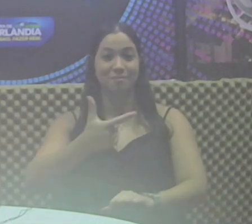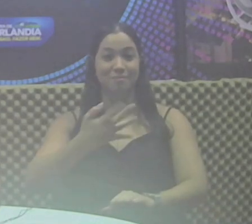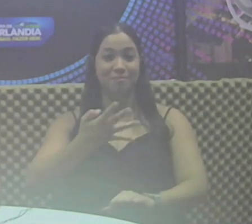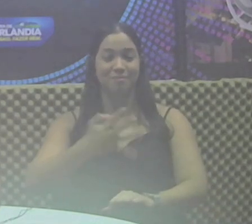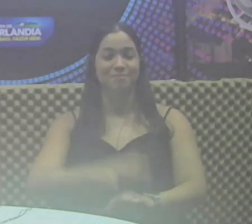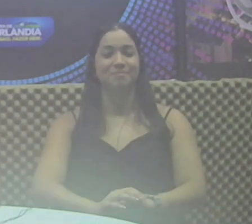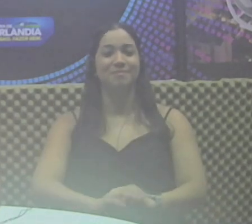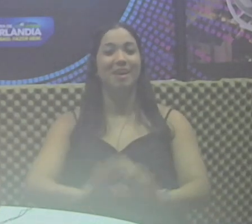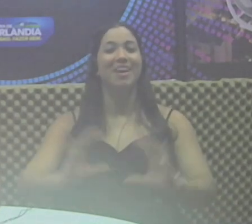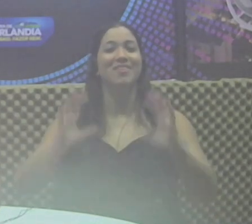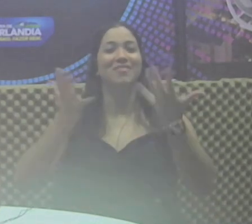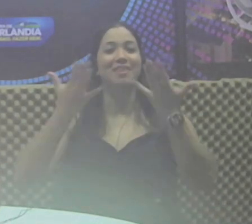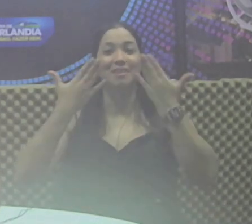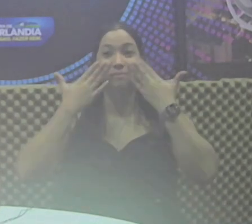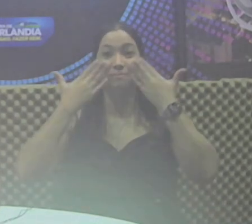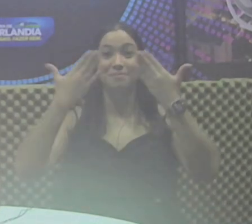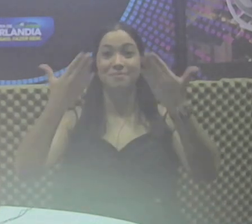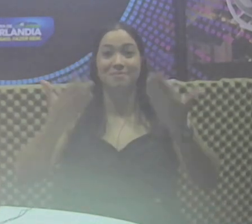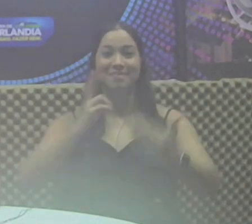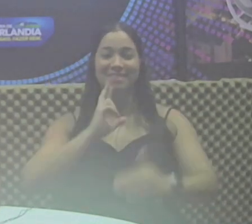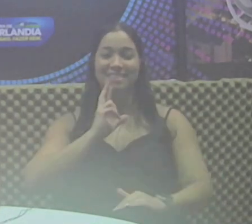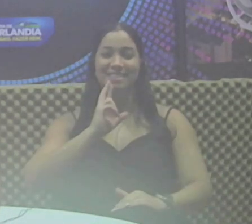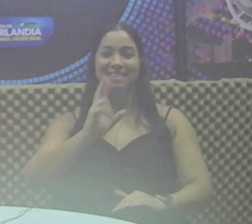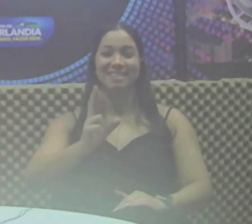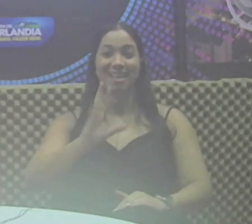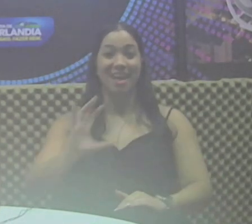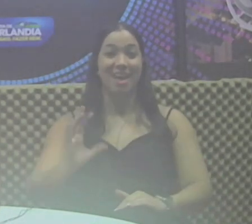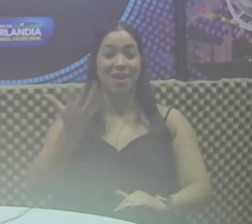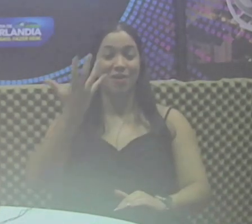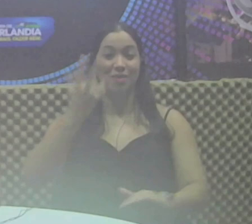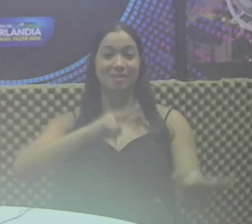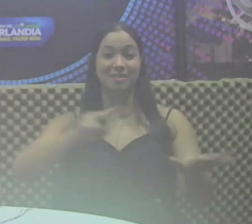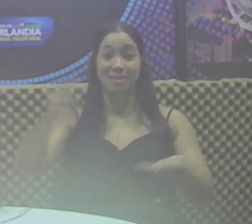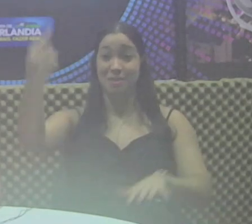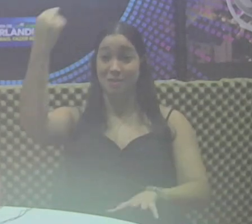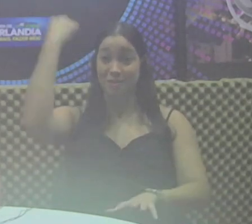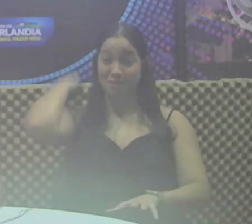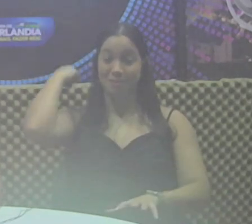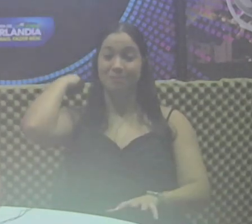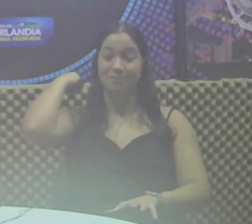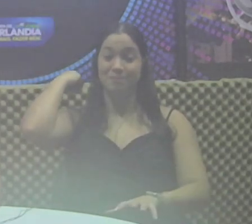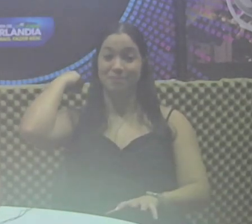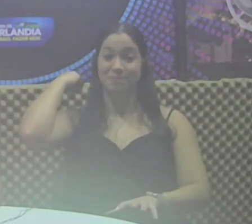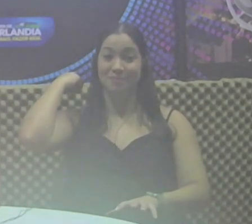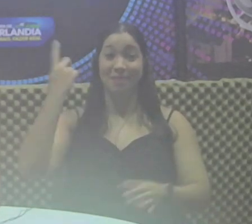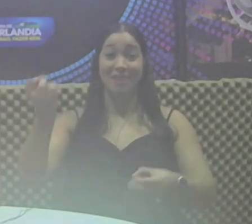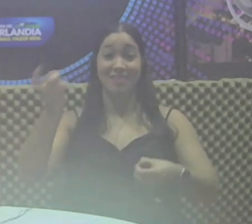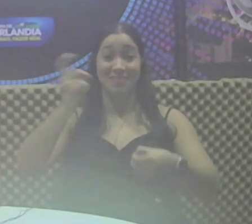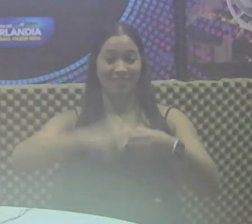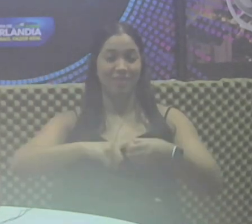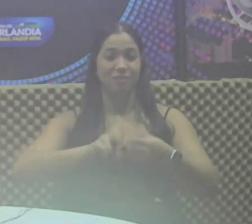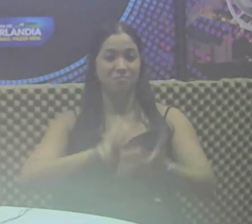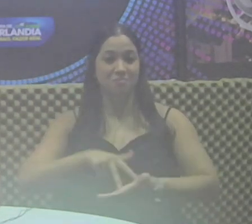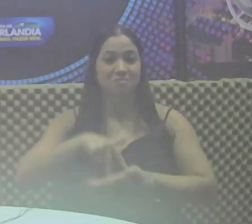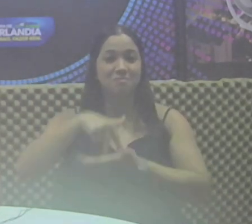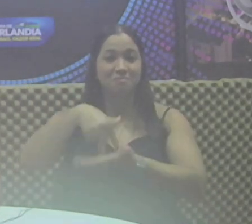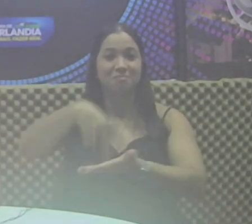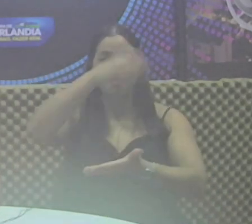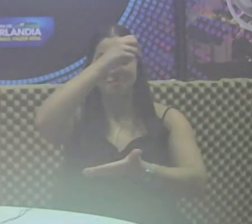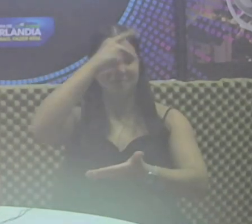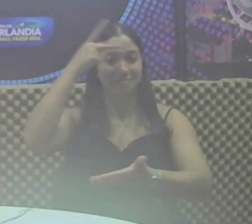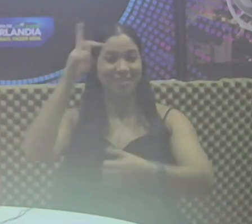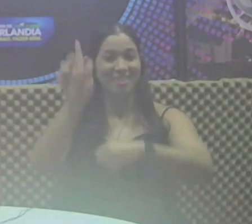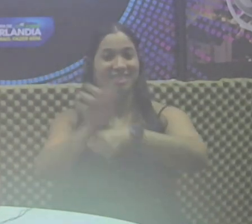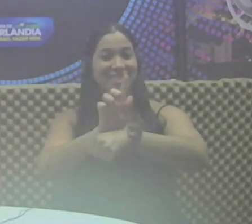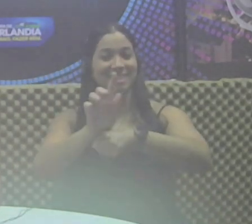cuja cerimônia de apresentação de resultados aconteceu na última semana. Desde que retornou à frente da Prefeitura, a gestão